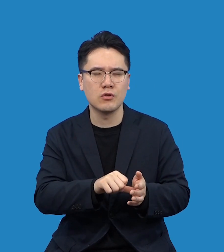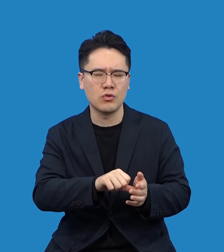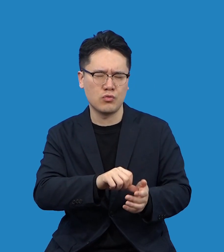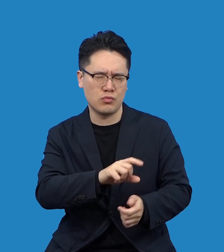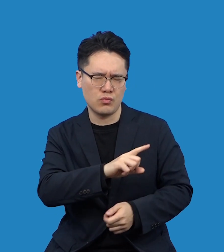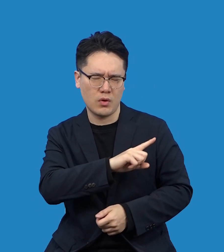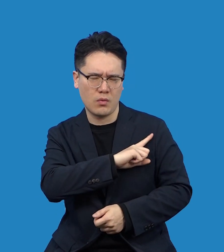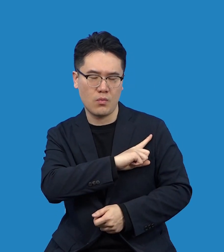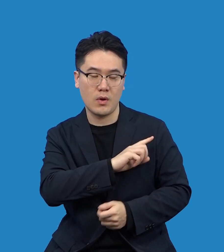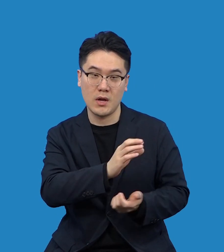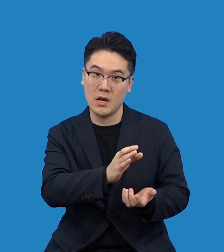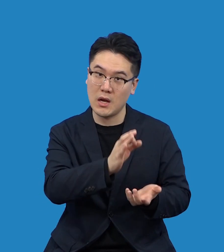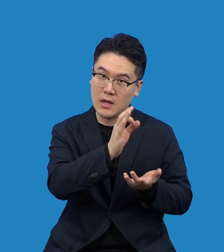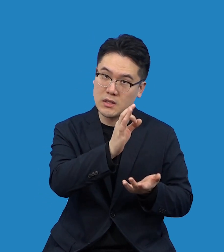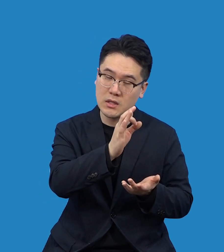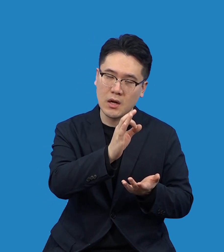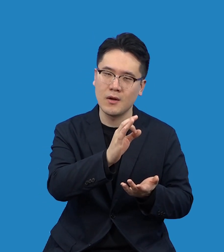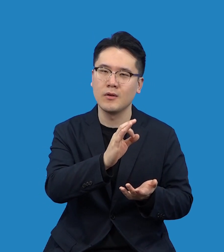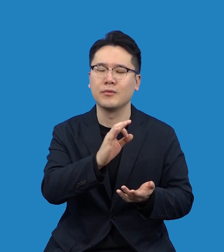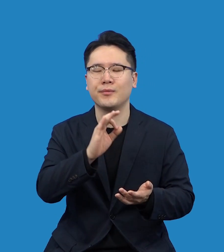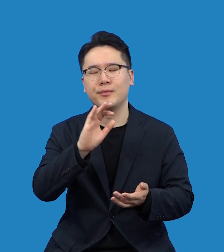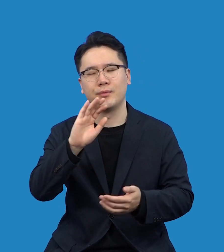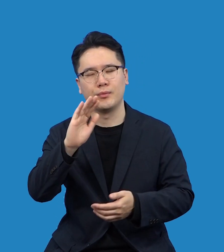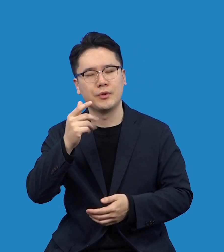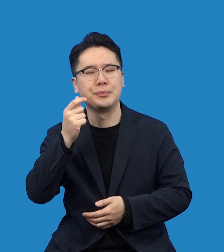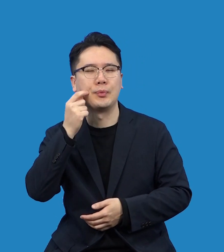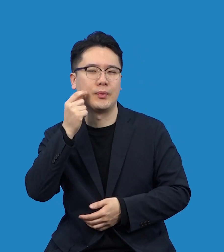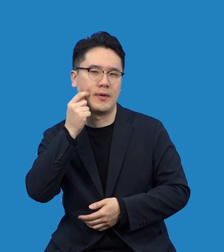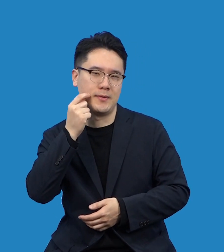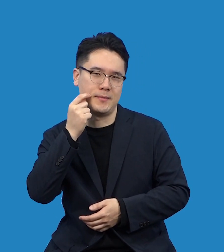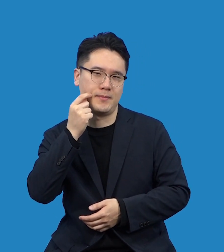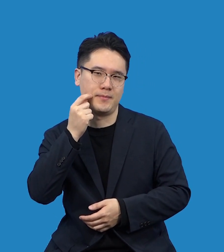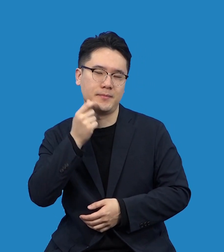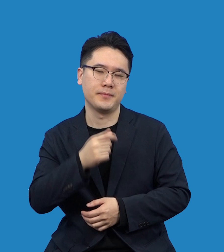수가 없다, 그런 견해예요.